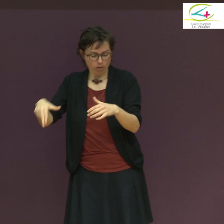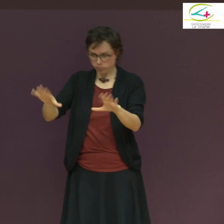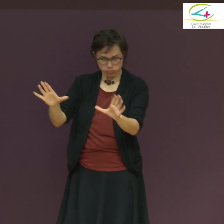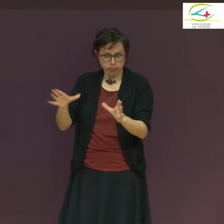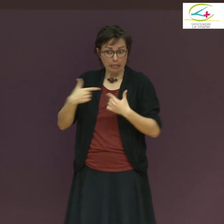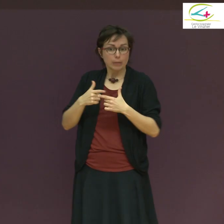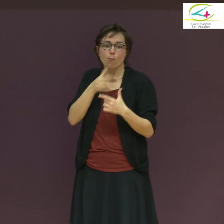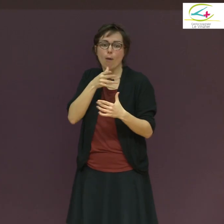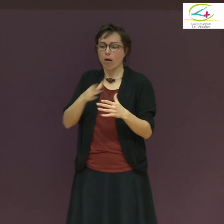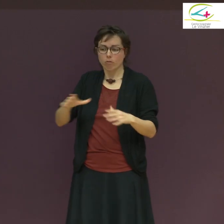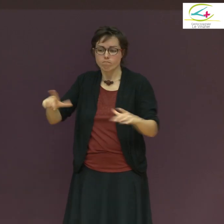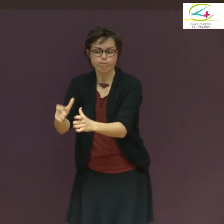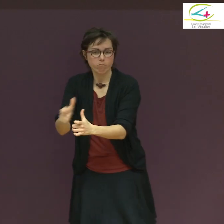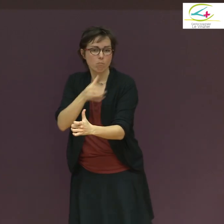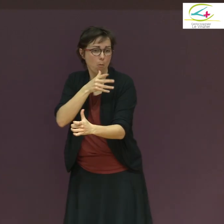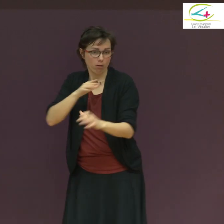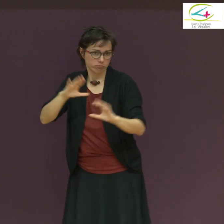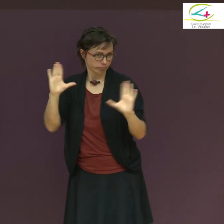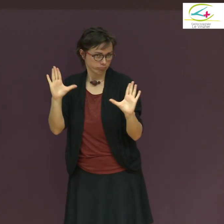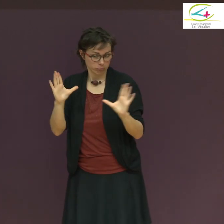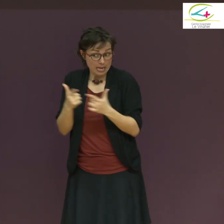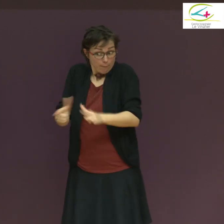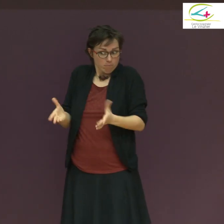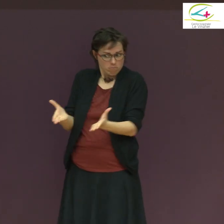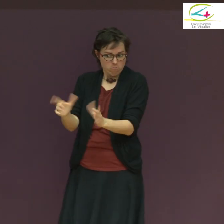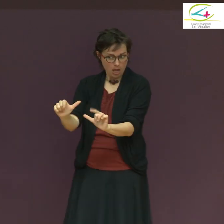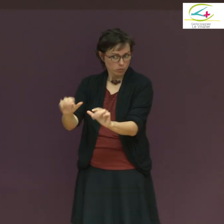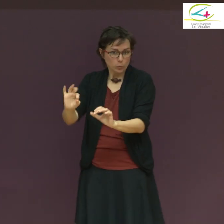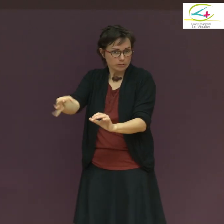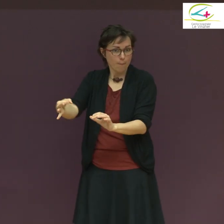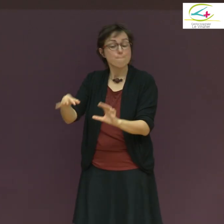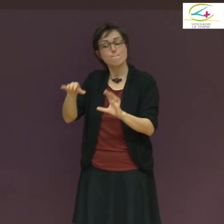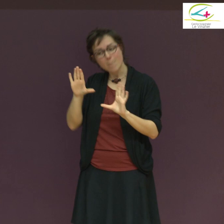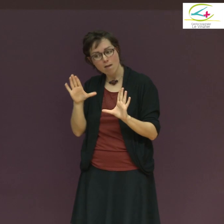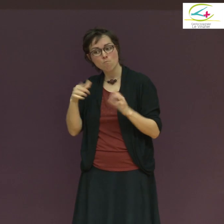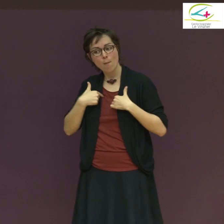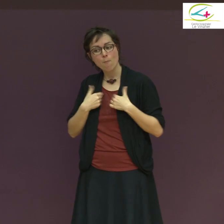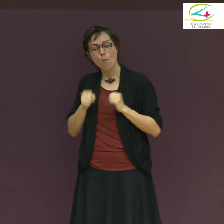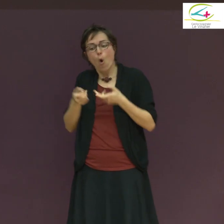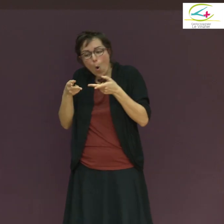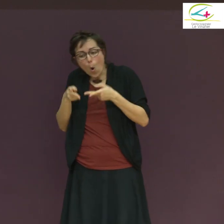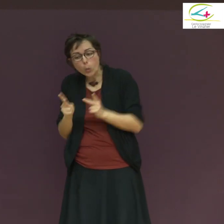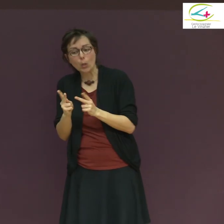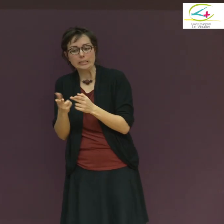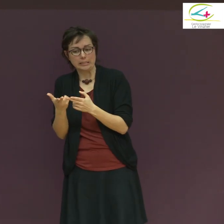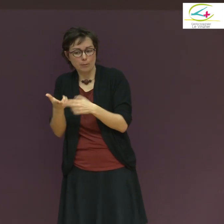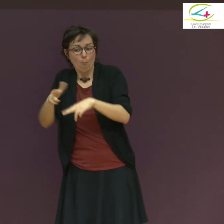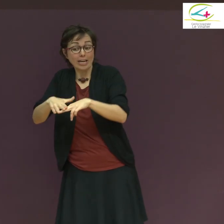Par contre, ce que je peux vous dire, c'est que je peux vous autoriser à vous donner la mort si vous allez